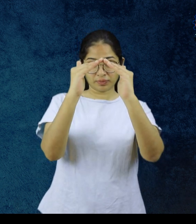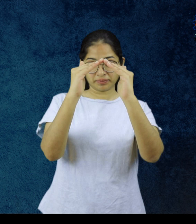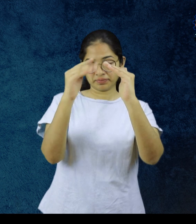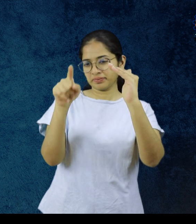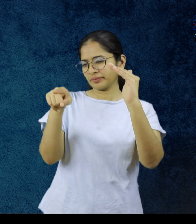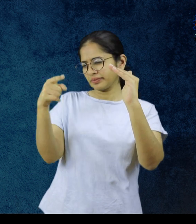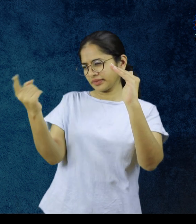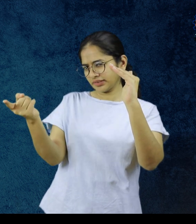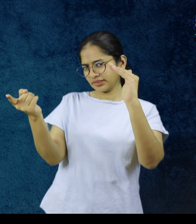पड़ोसी